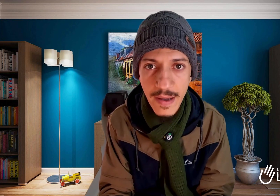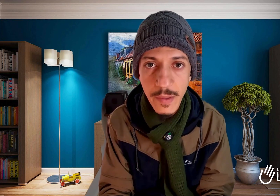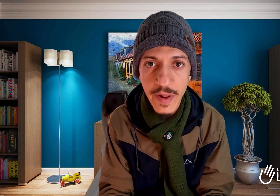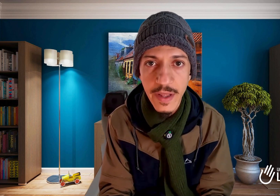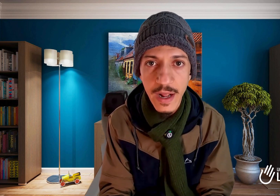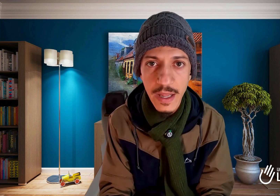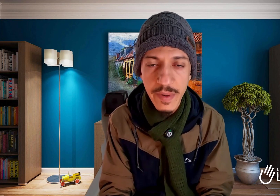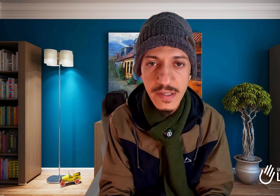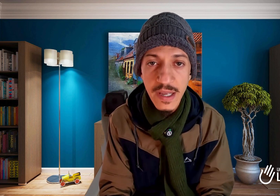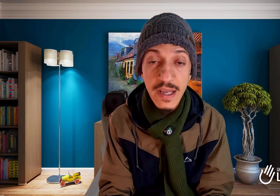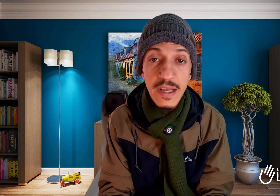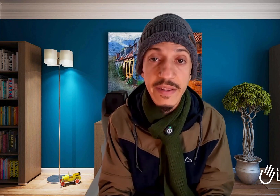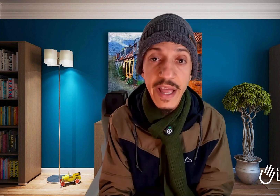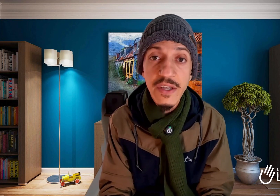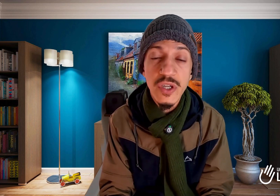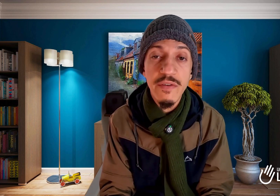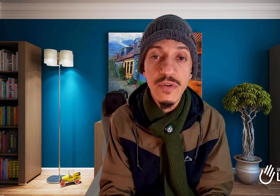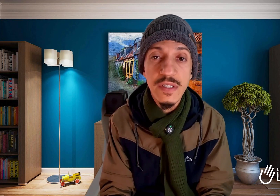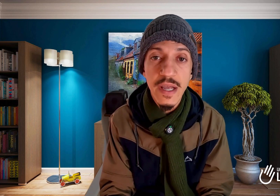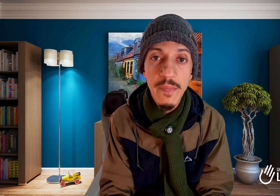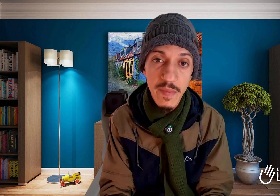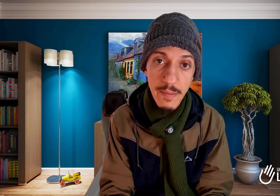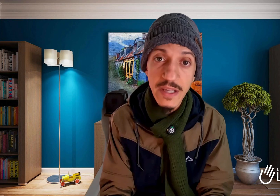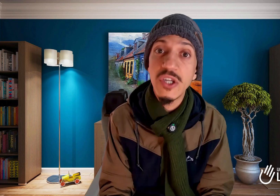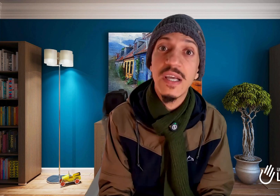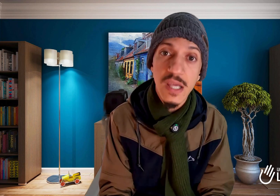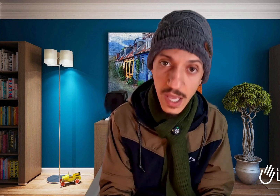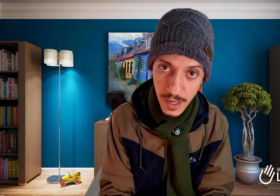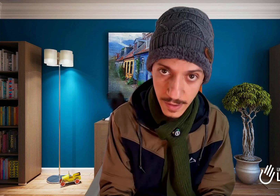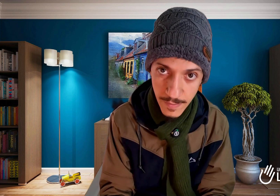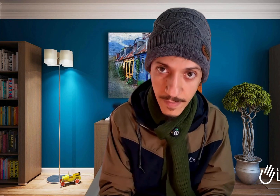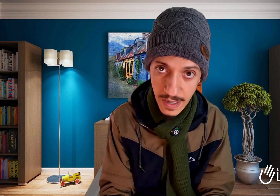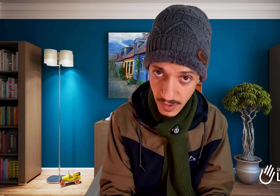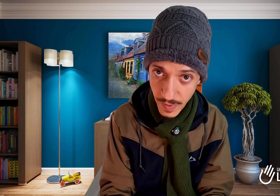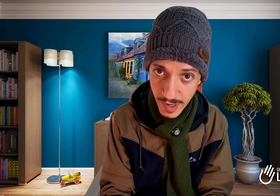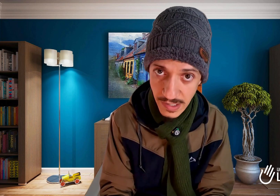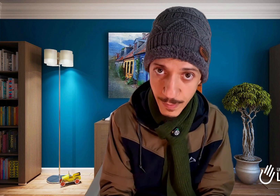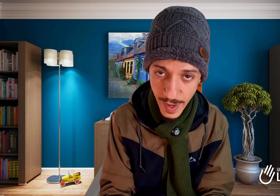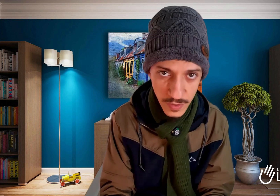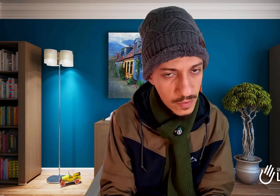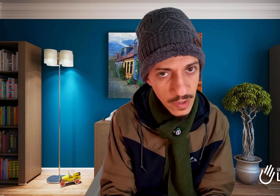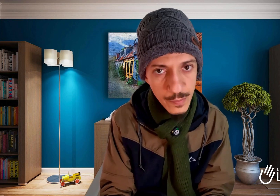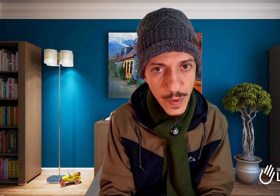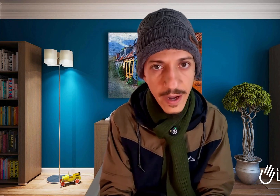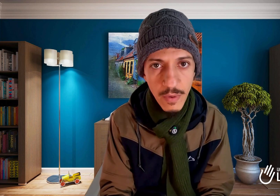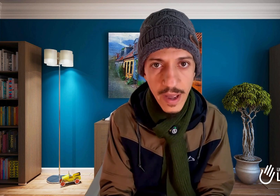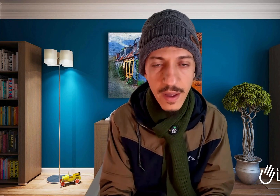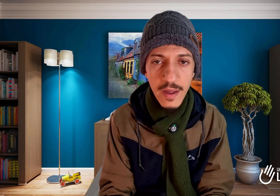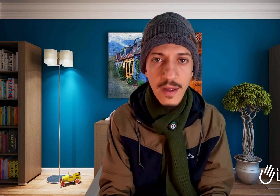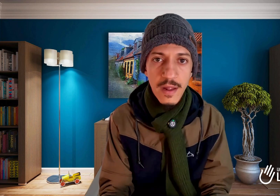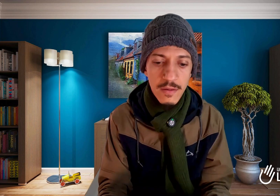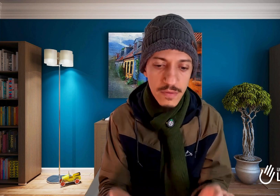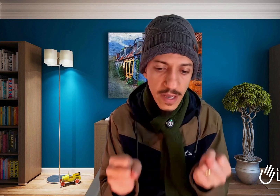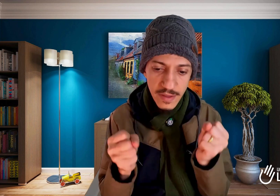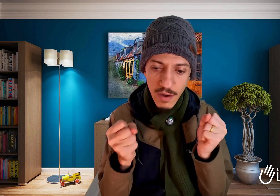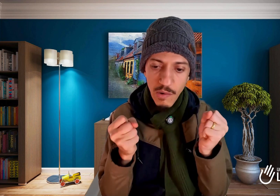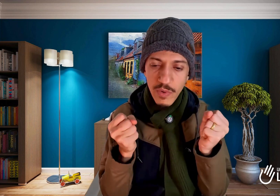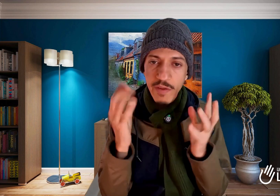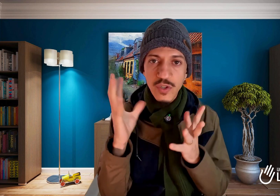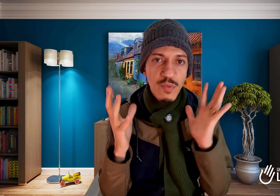aprender a Libras, desde que você primeiramente queira. Esse é o primeiro aspecto. O segundo aspecto é, tem que ter algum nível de